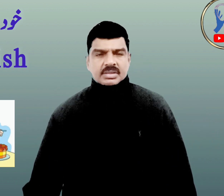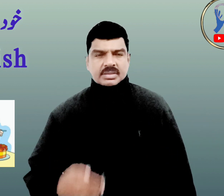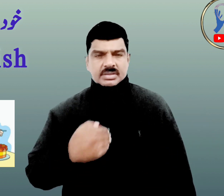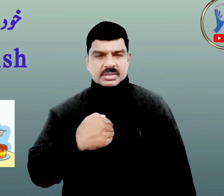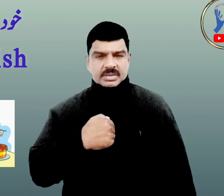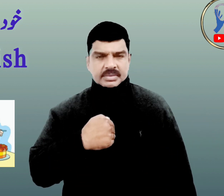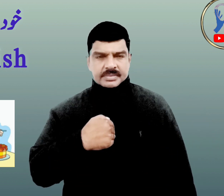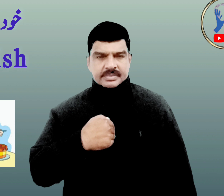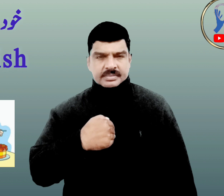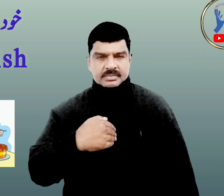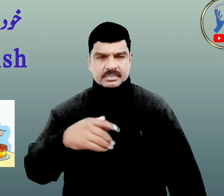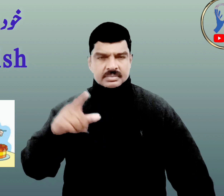खुदगर्ज